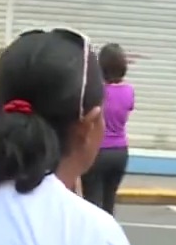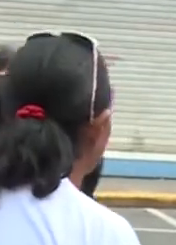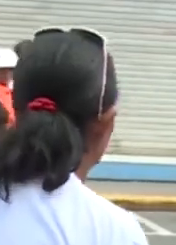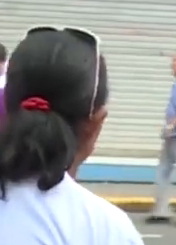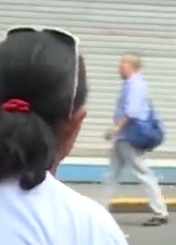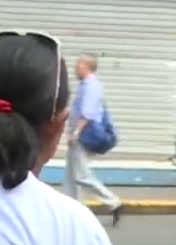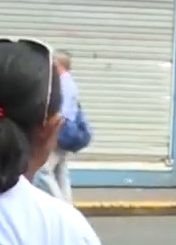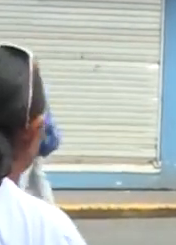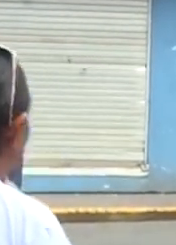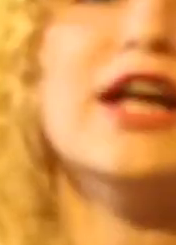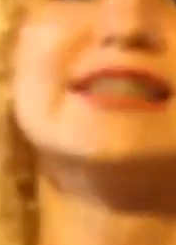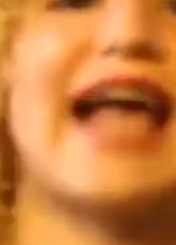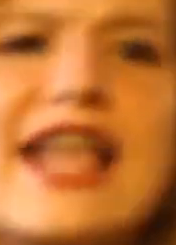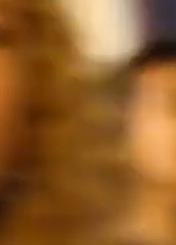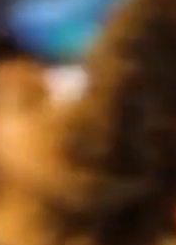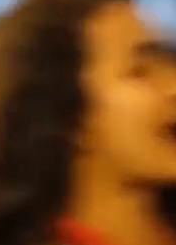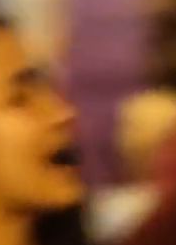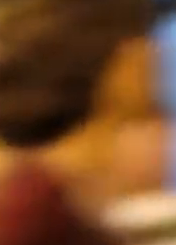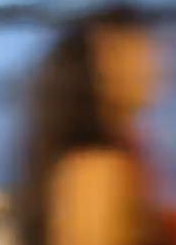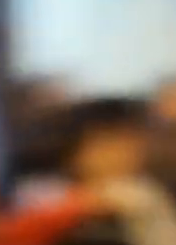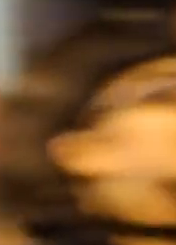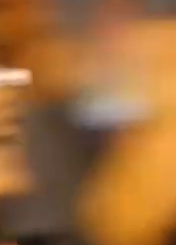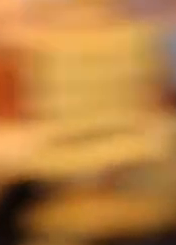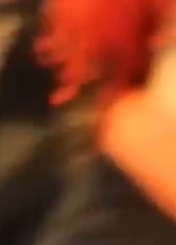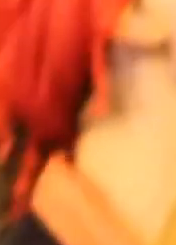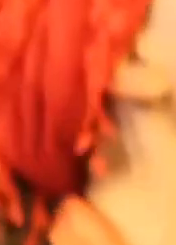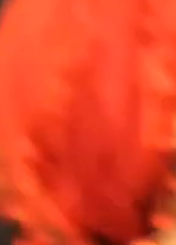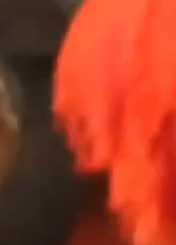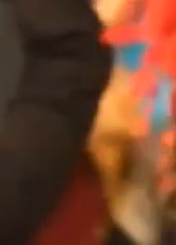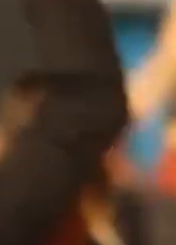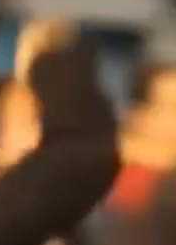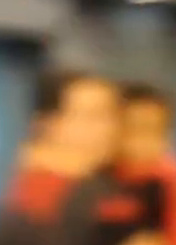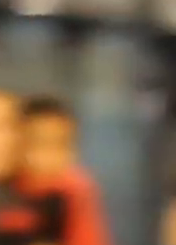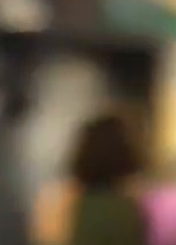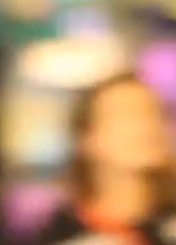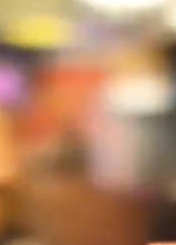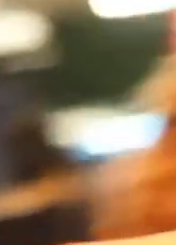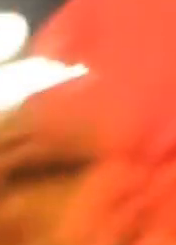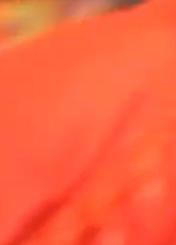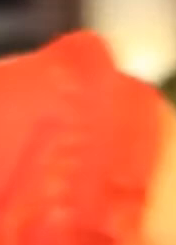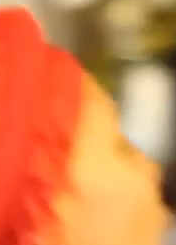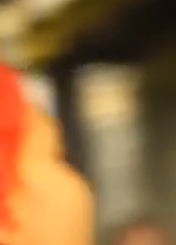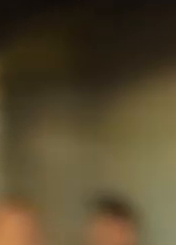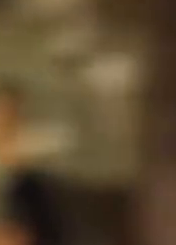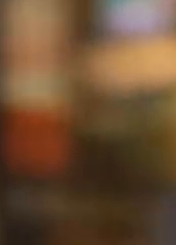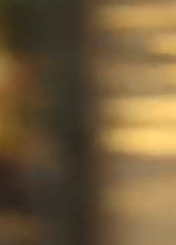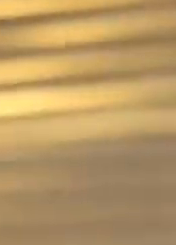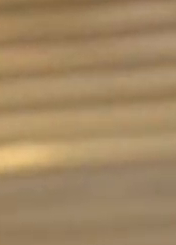32 en todo un año. La más baja fue en 2013, año en que se cerró con un total de 18 casos.